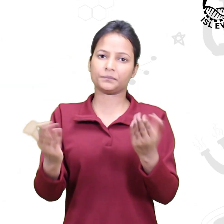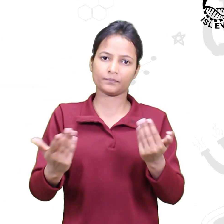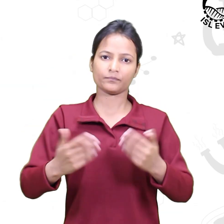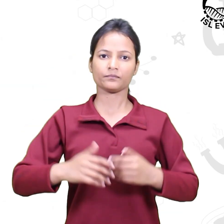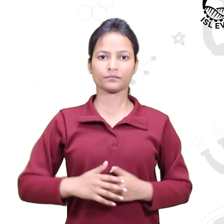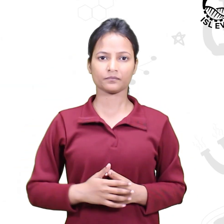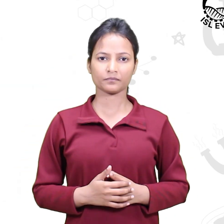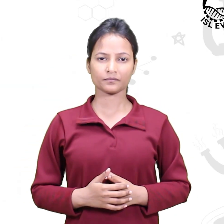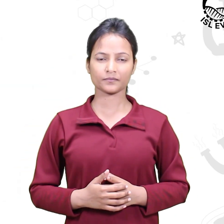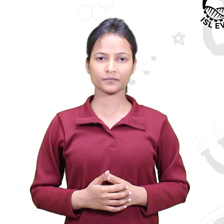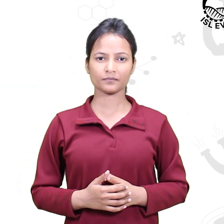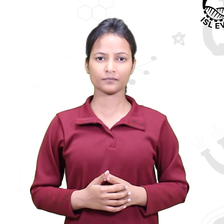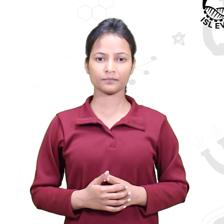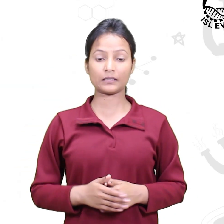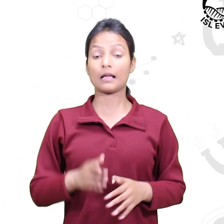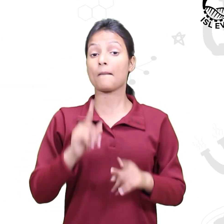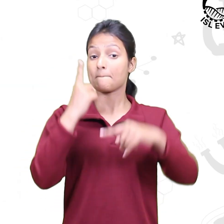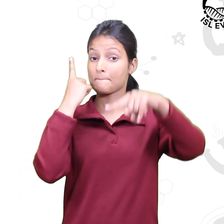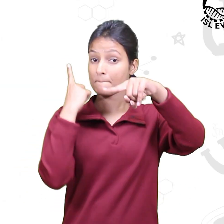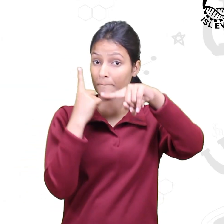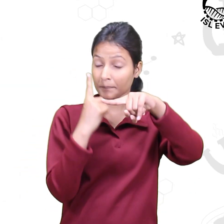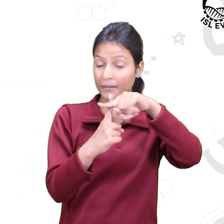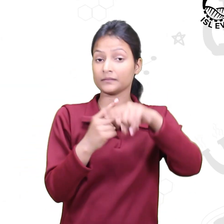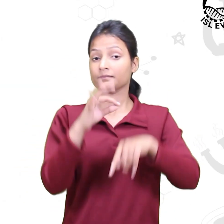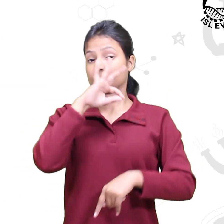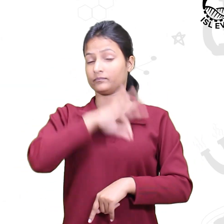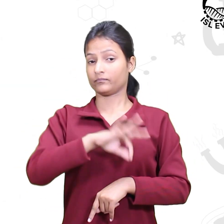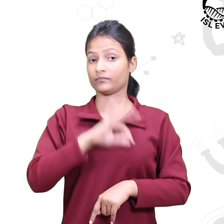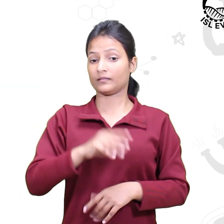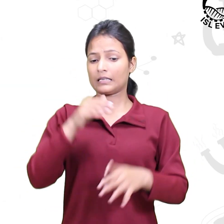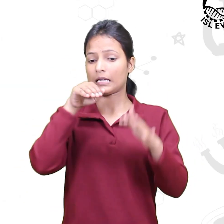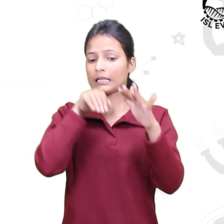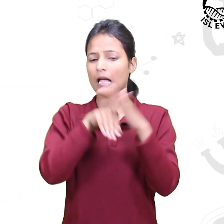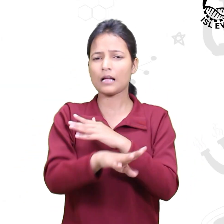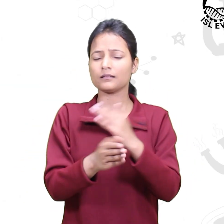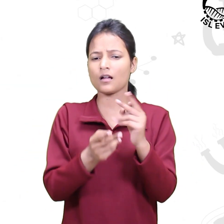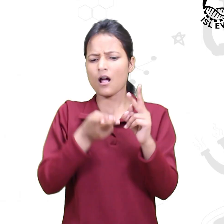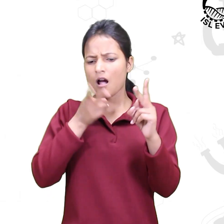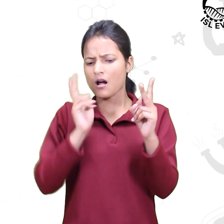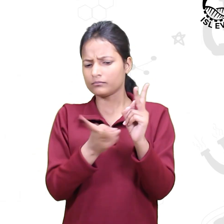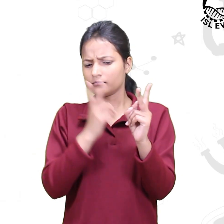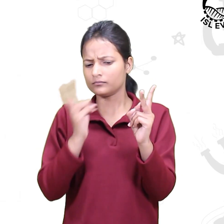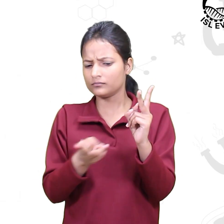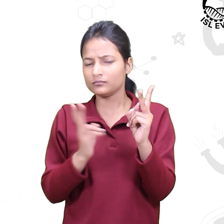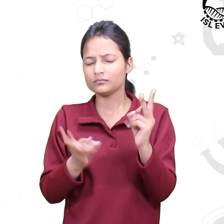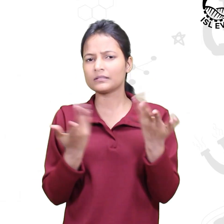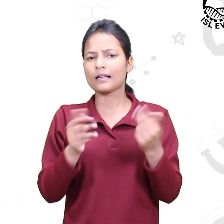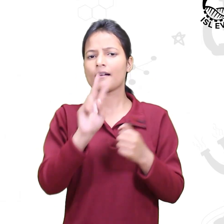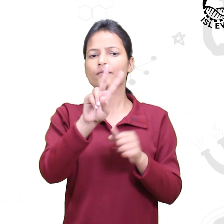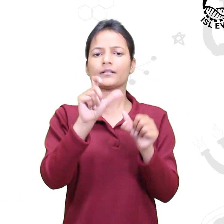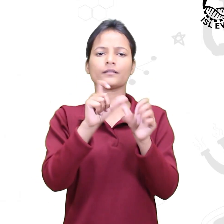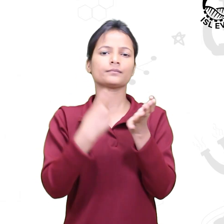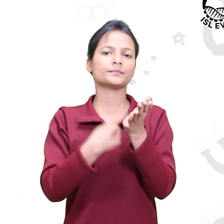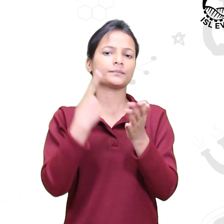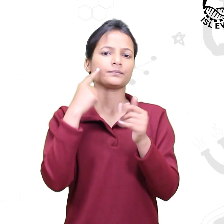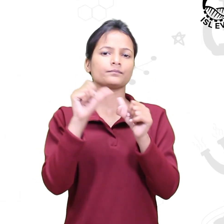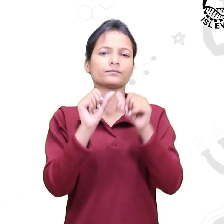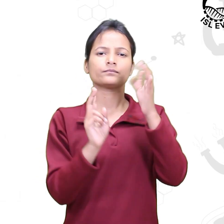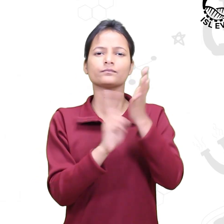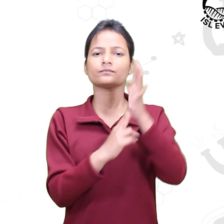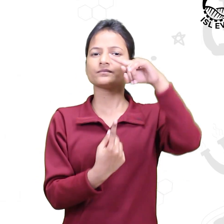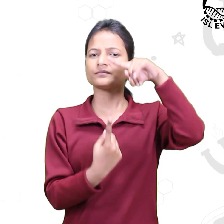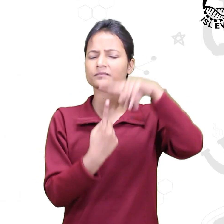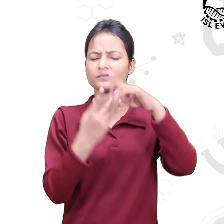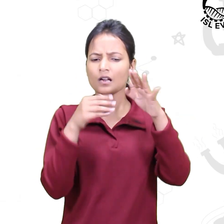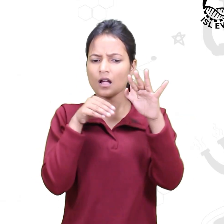है, और प्लस हमें वेरिएंट का भी पता चल जाता है कि ये कौन सा वेरिएंट सर्कुलेट हो रहा है, ताकि हम पॉलिसी मेकर्स को,